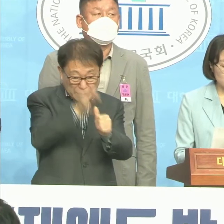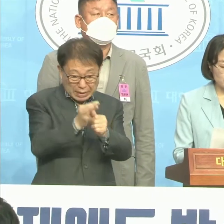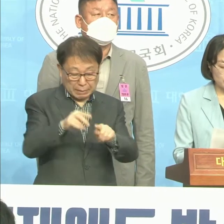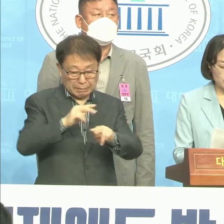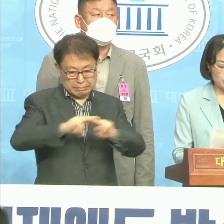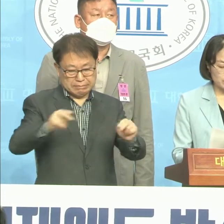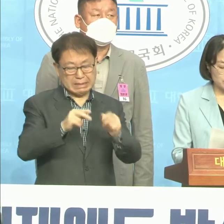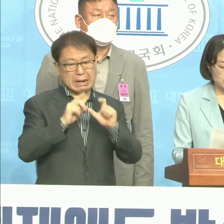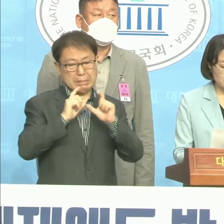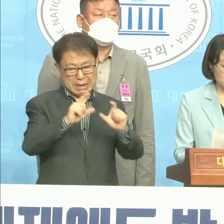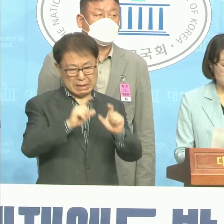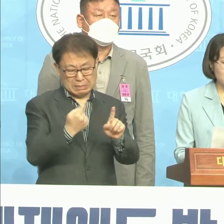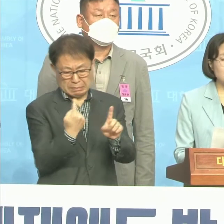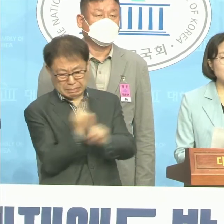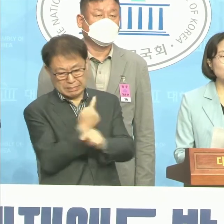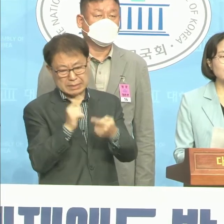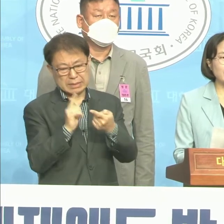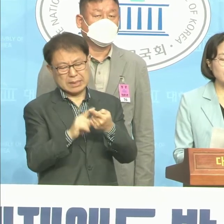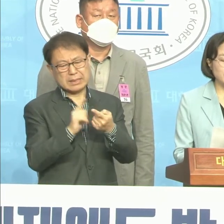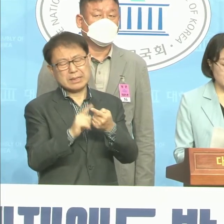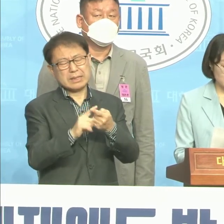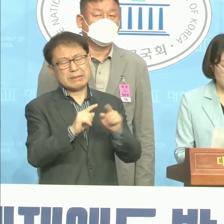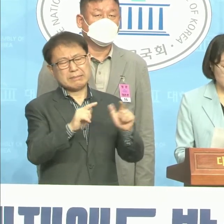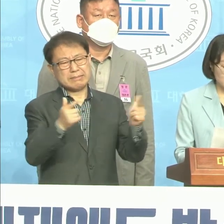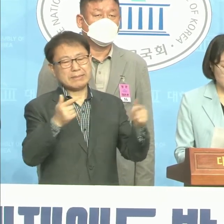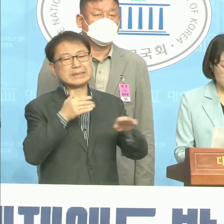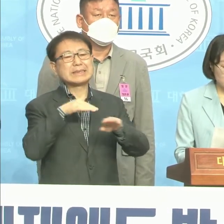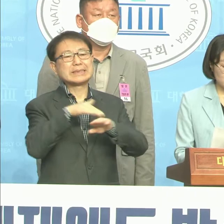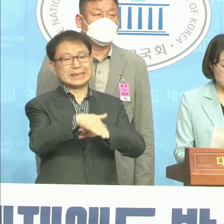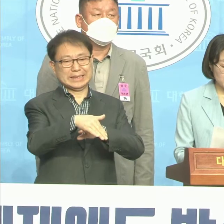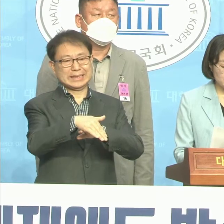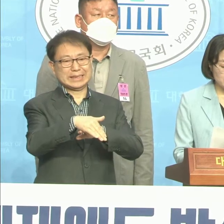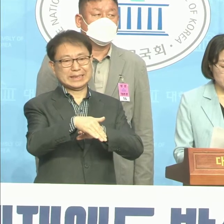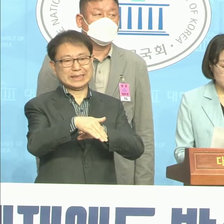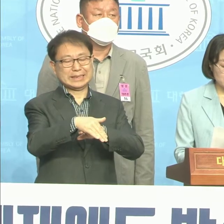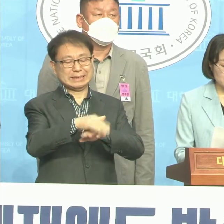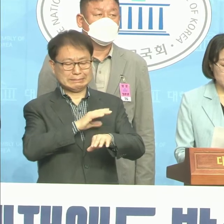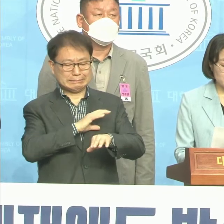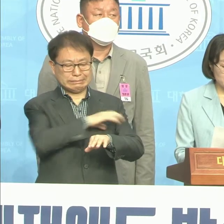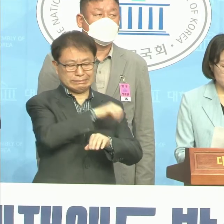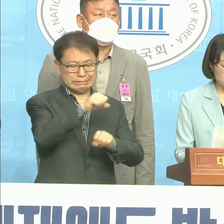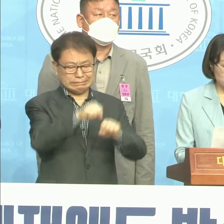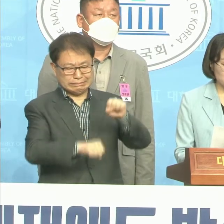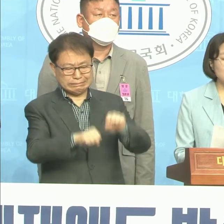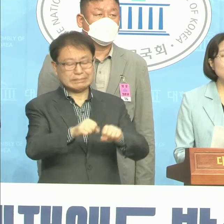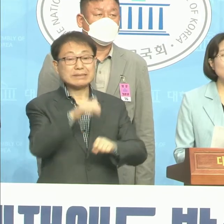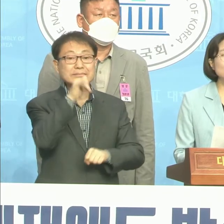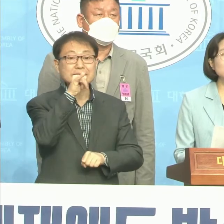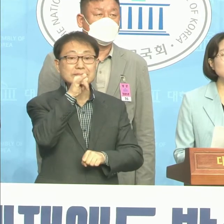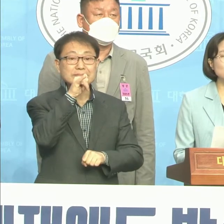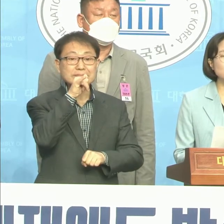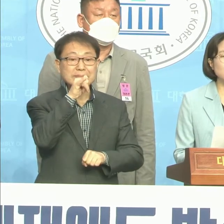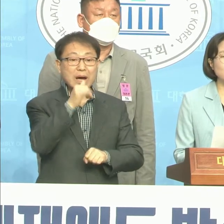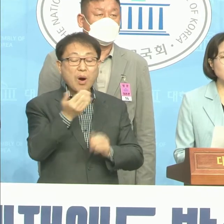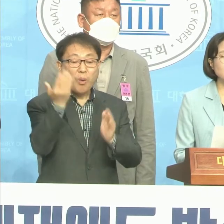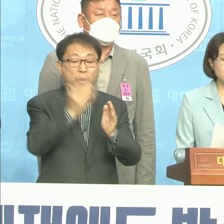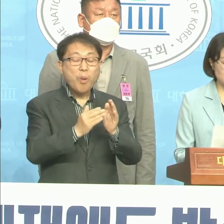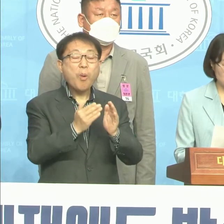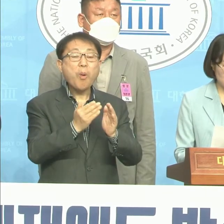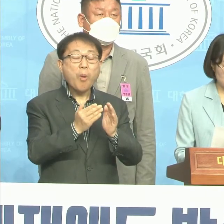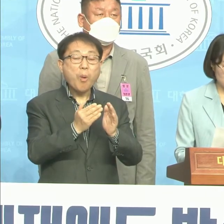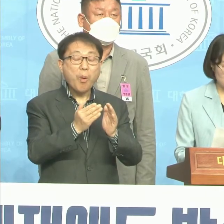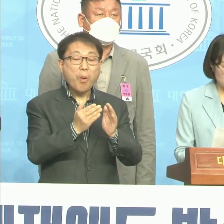취소하고 변경 하는 등의 다종 다양한 형태의 각질을 있어 말씀이 공정이 조 서로